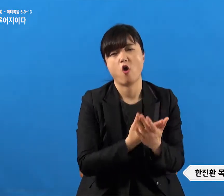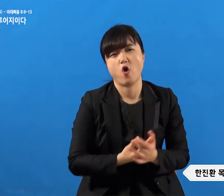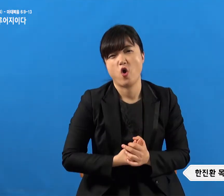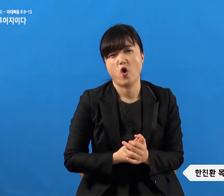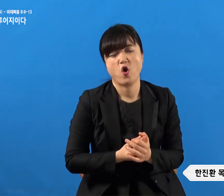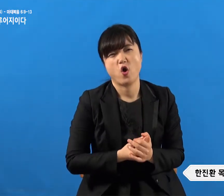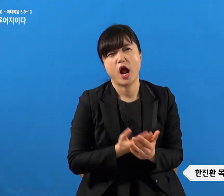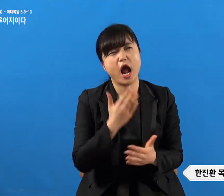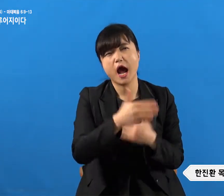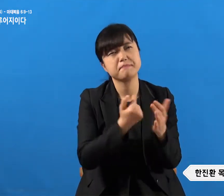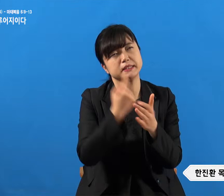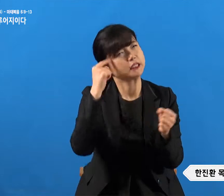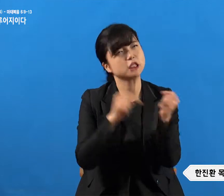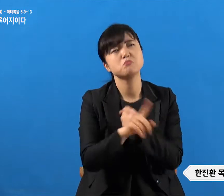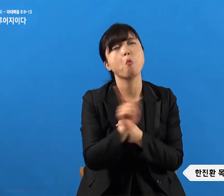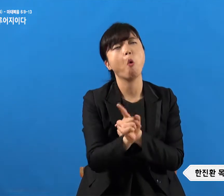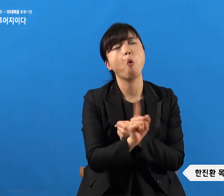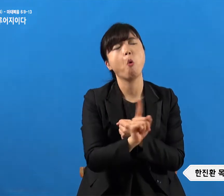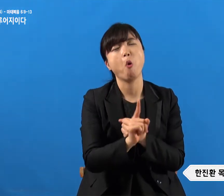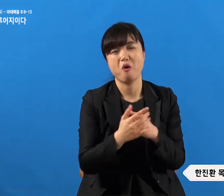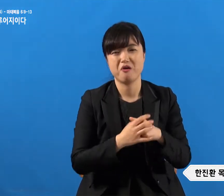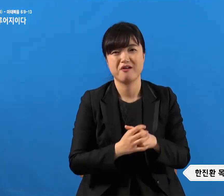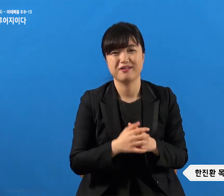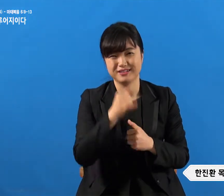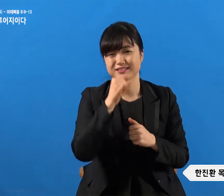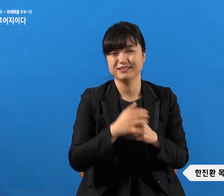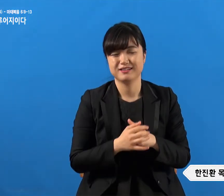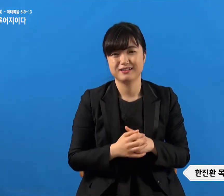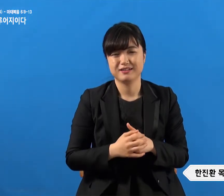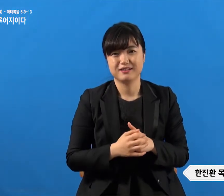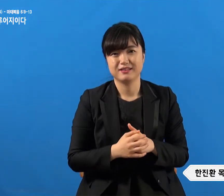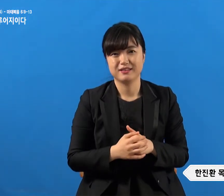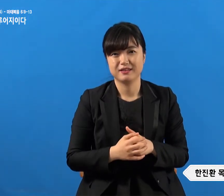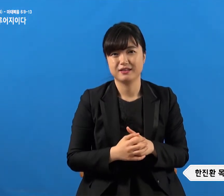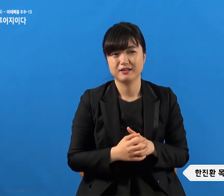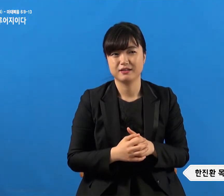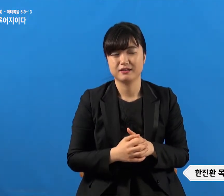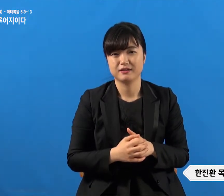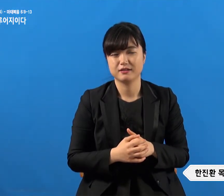하나님 뜻이 무엇입니까? 좀 가르쳐 주십시오. 그러고 있습니다.